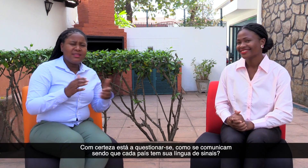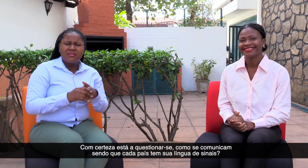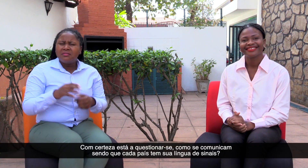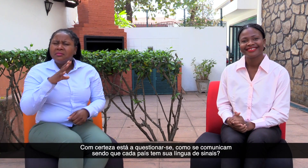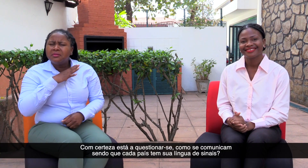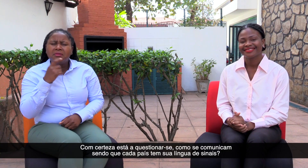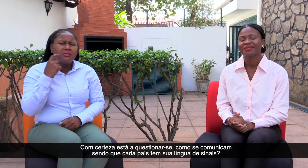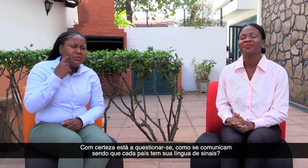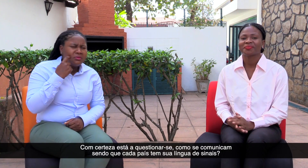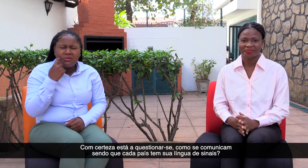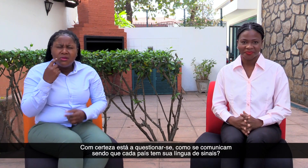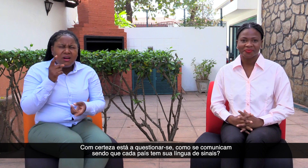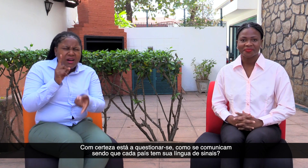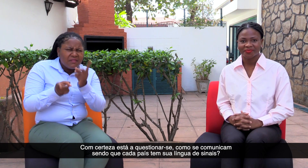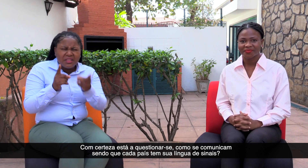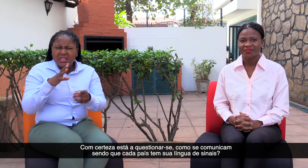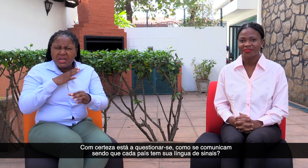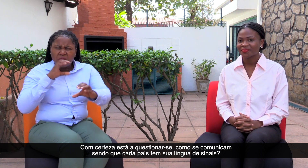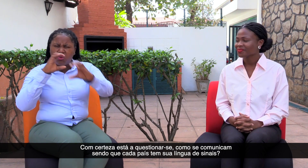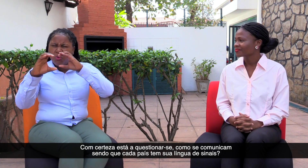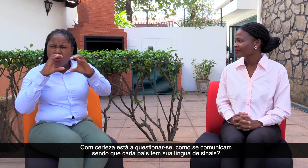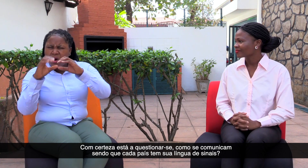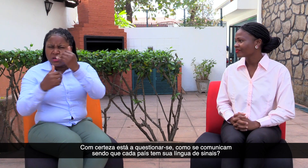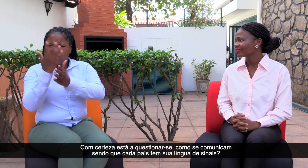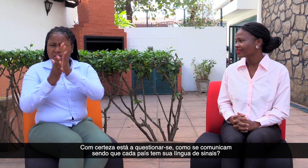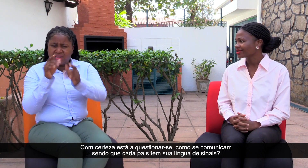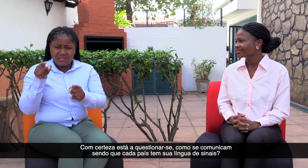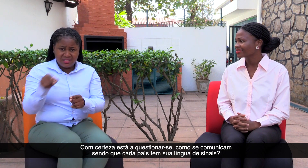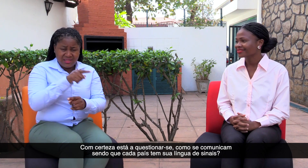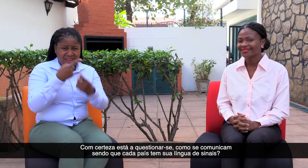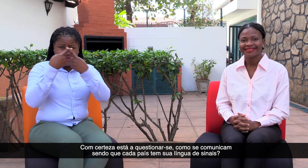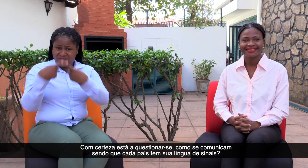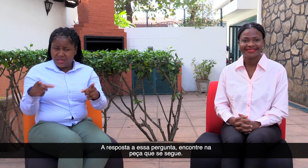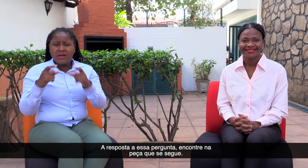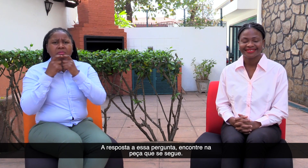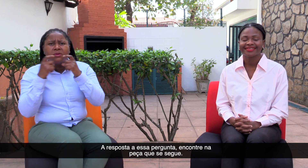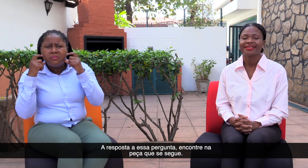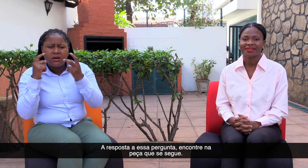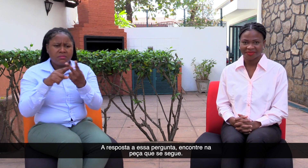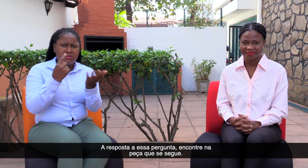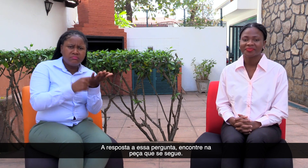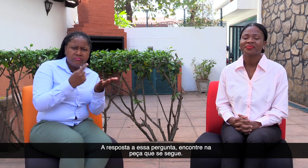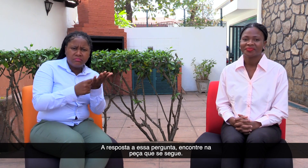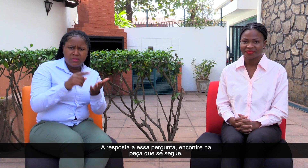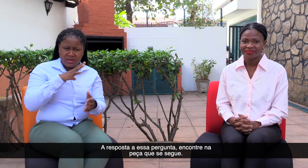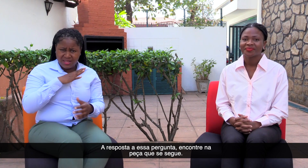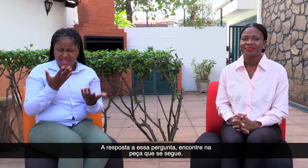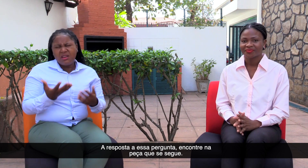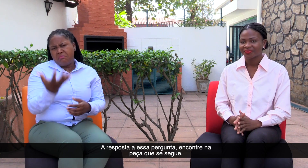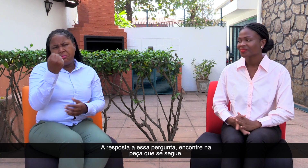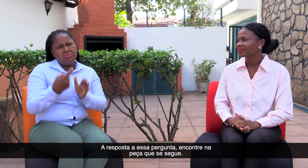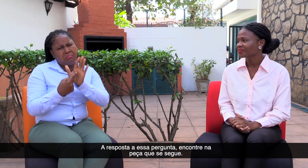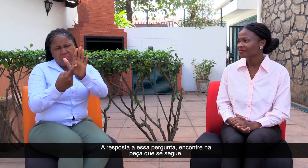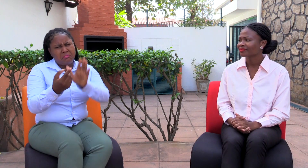Com certeza está a questionar-se como se comunicam, sendo que cada país tem sua língua de sinais? A resposta a essa pergunta encontre na peça